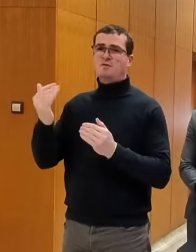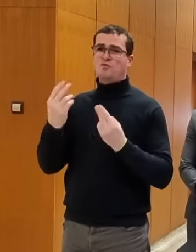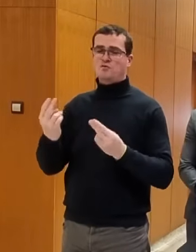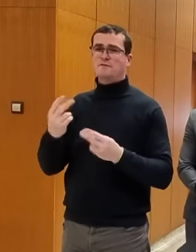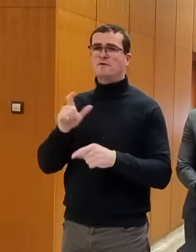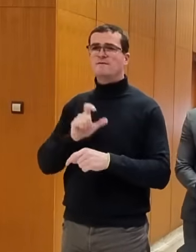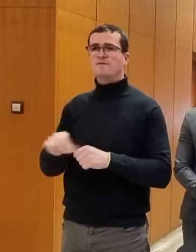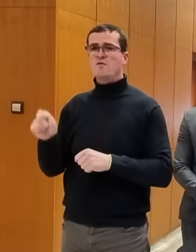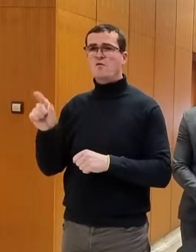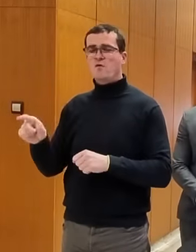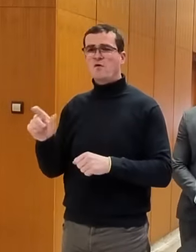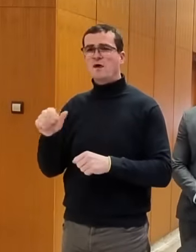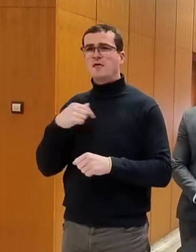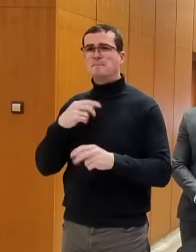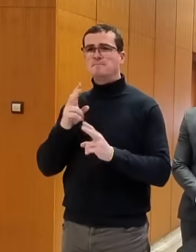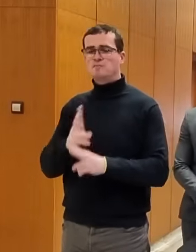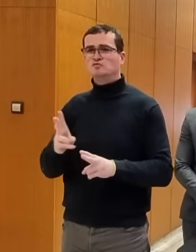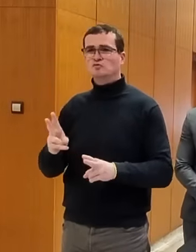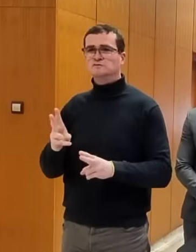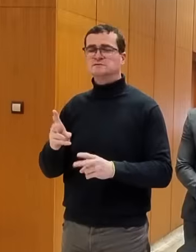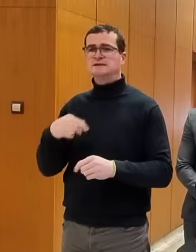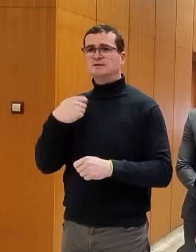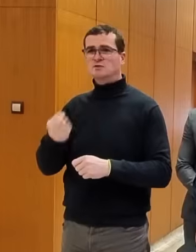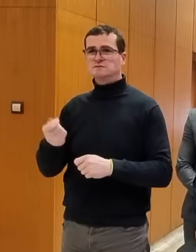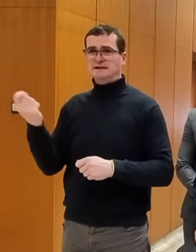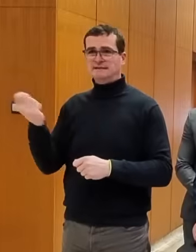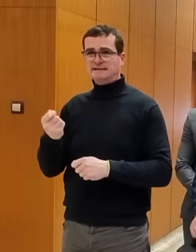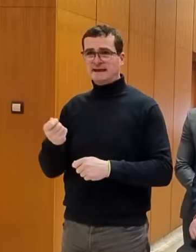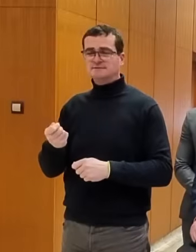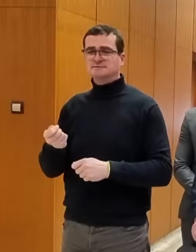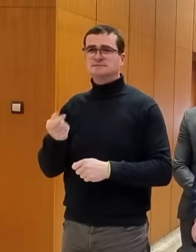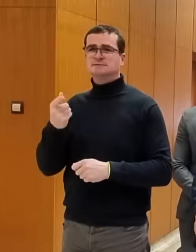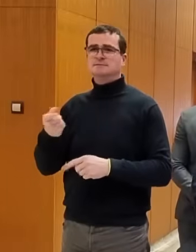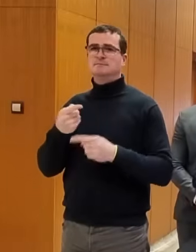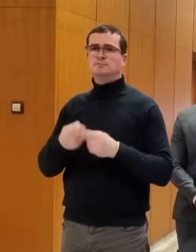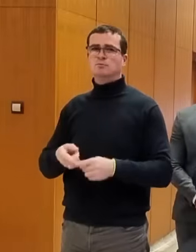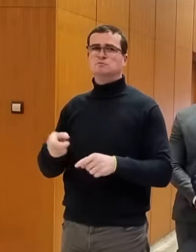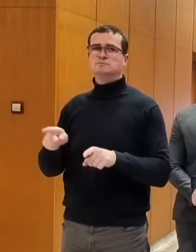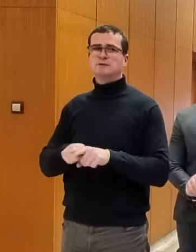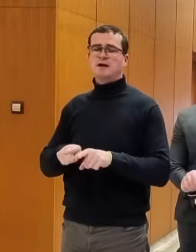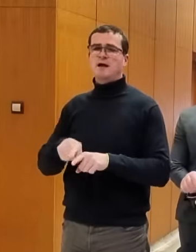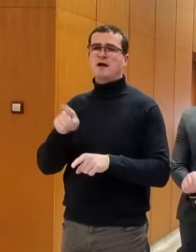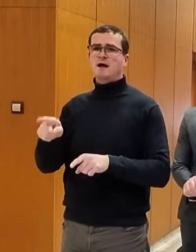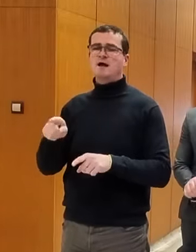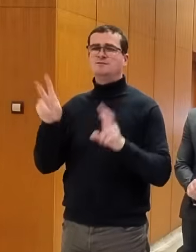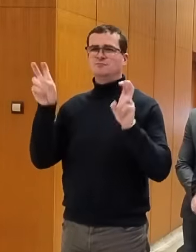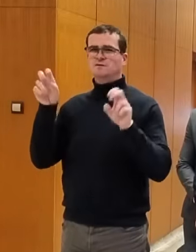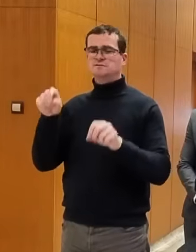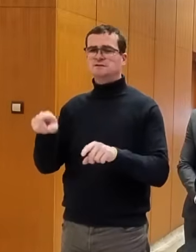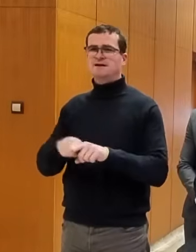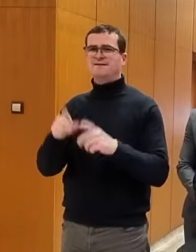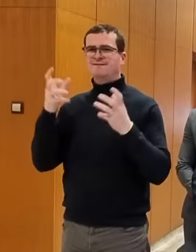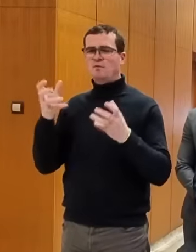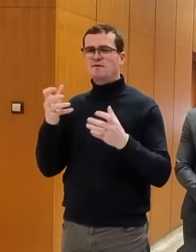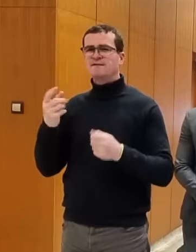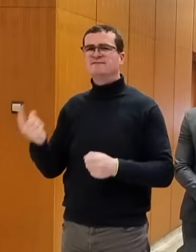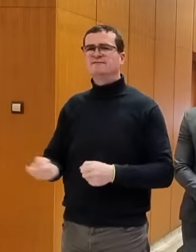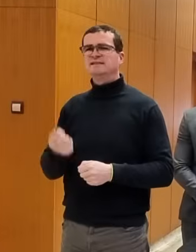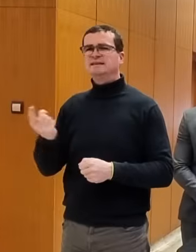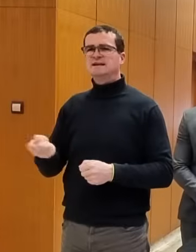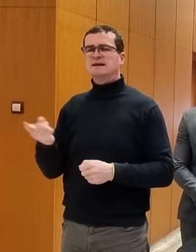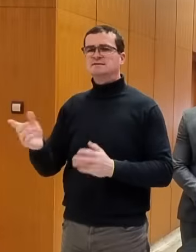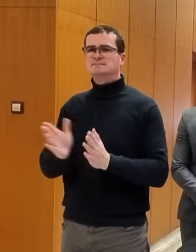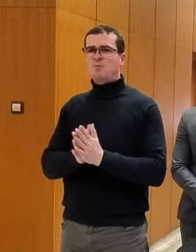nadhodnocované z hľadiska možnosti ukladania trestov, pôsobili, dá sa povedať, v úvodzovkách vulgárne vydieracky na